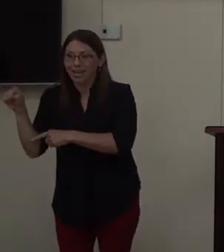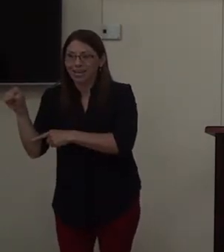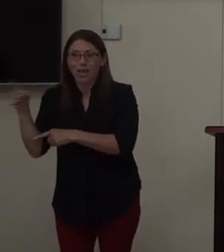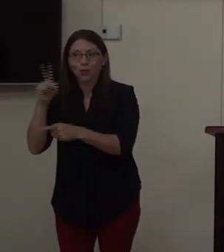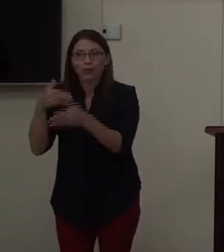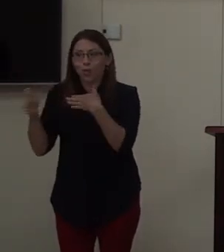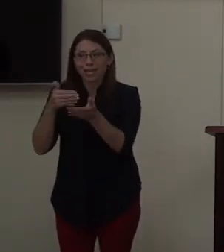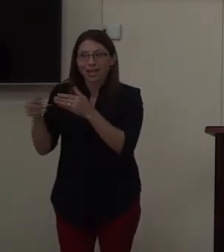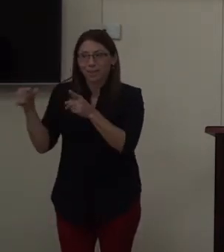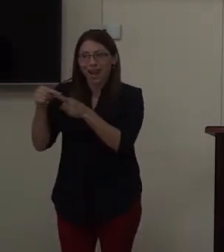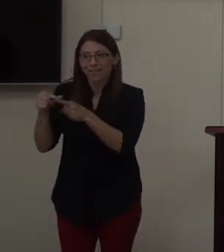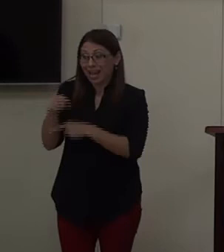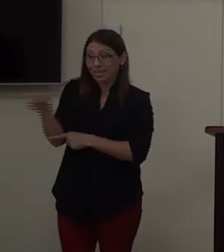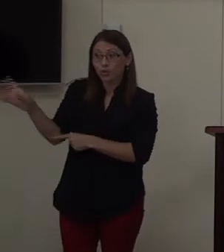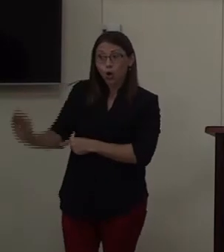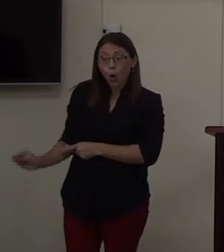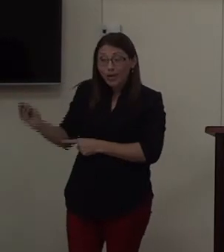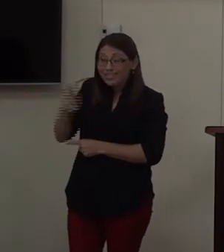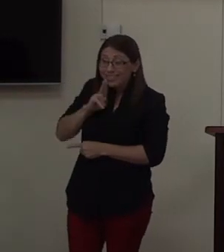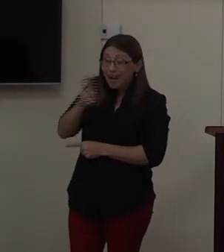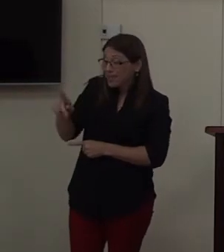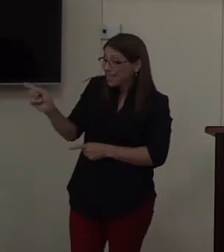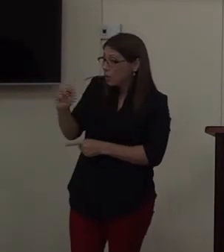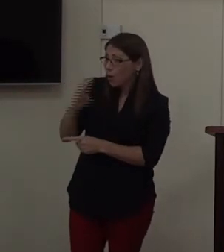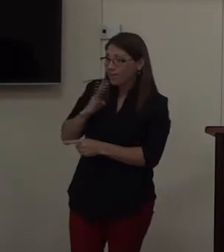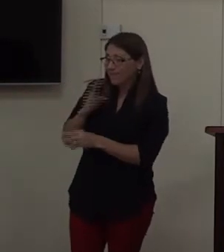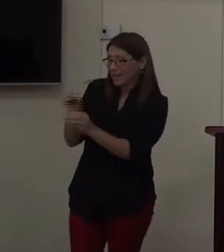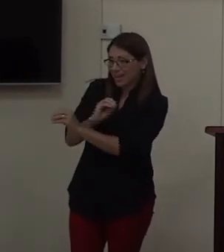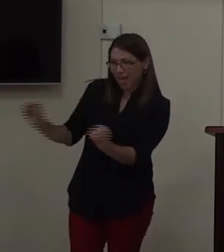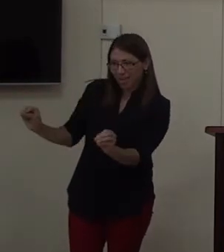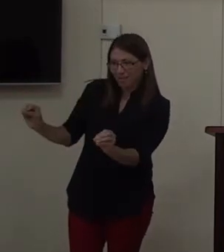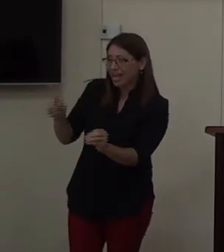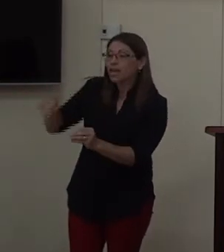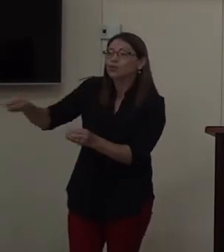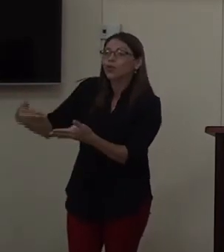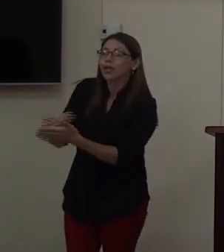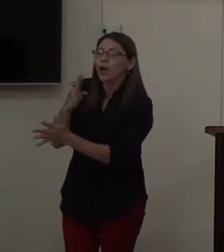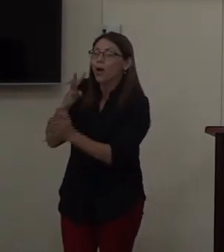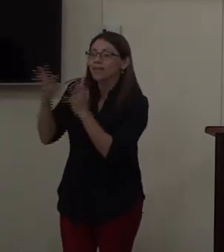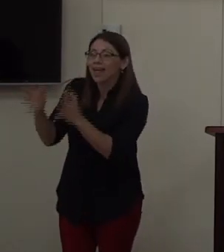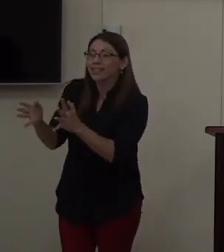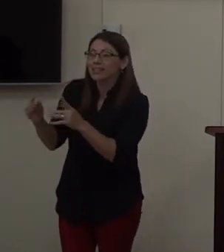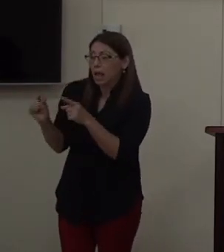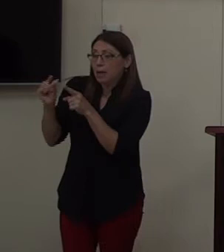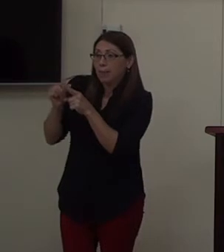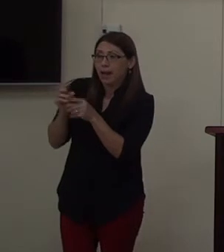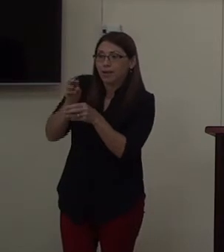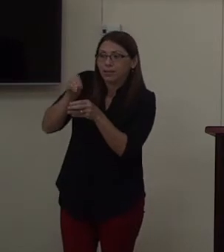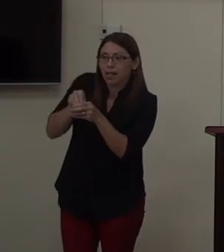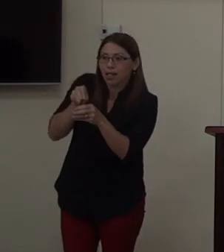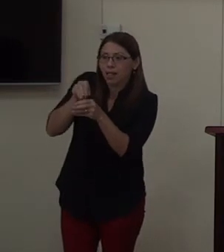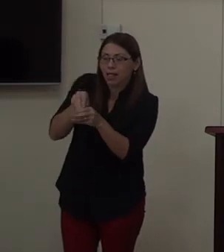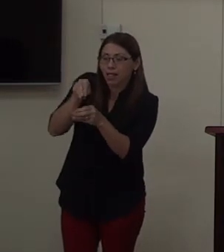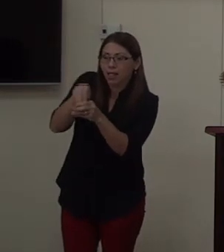interesante, son jóvenes que no hablaban nada, son neohablantes, en el sentido de que las palabras que van metiendo cuando interactúan son